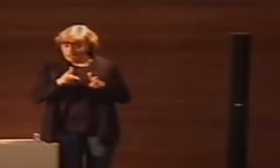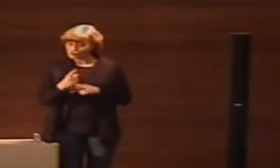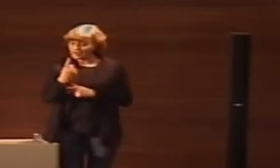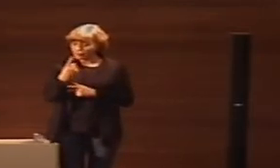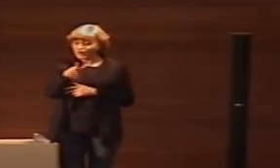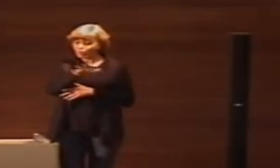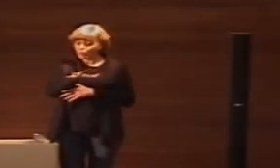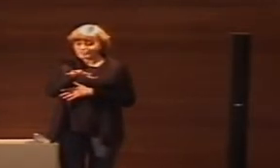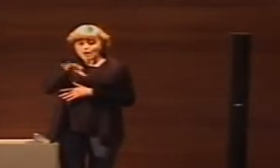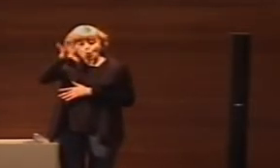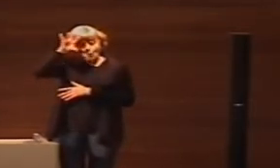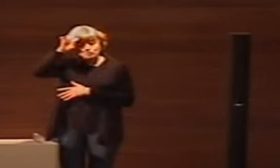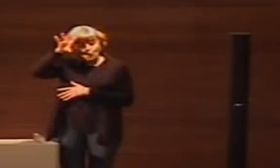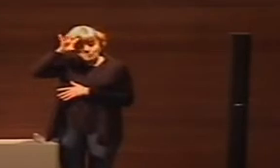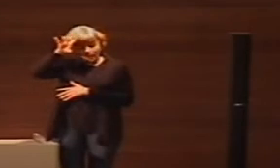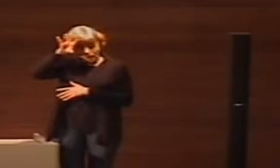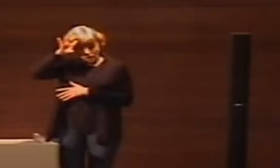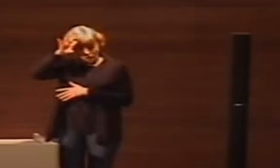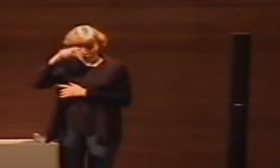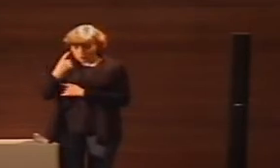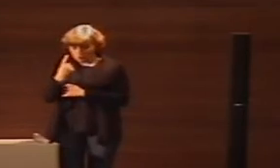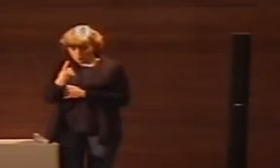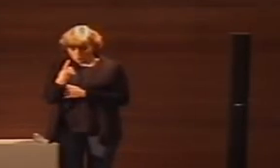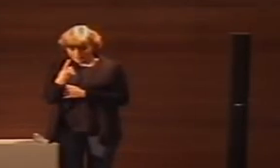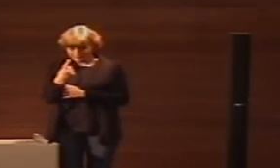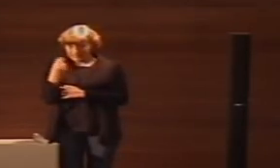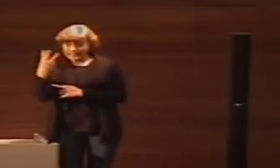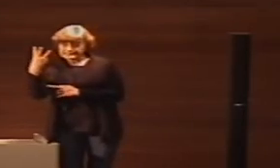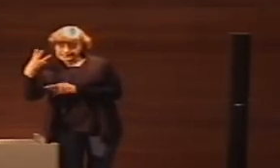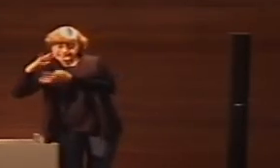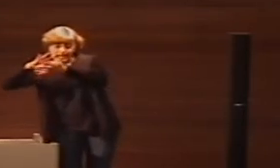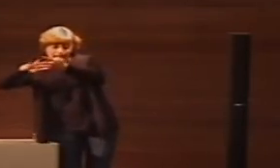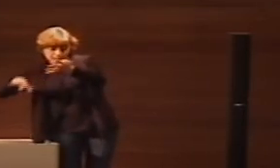Usurbil, 3 en Cataluña y el resto en Baleares.